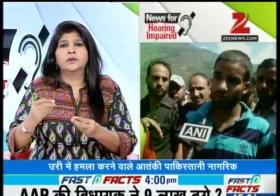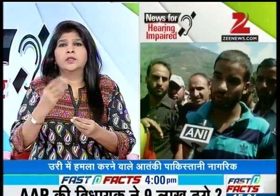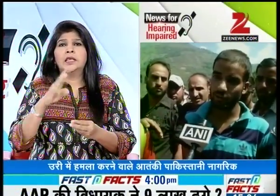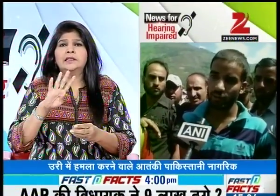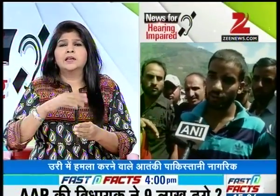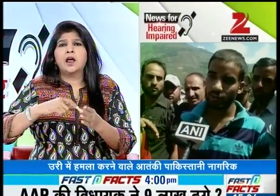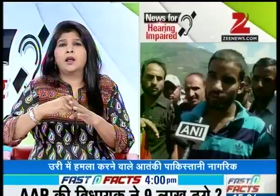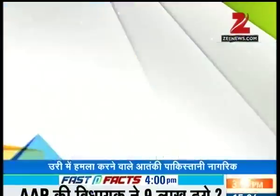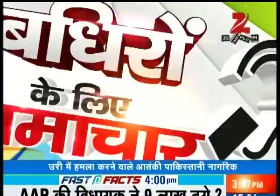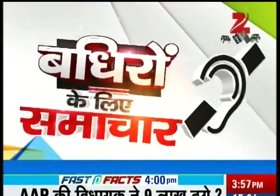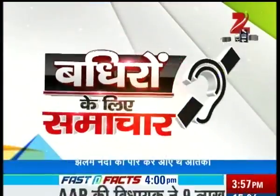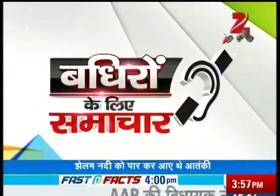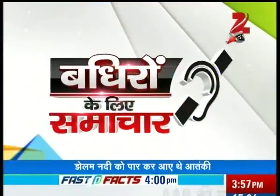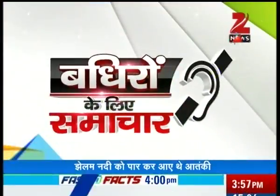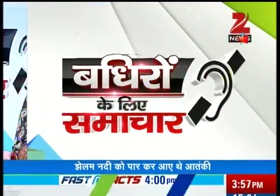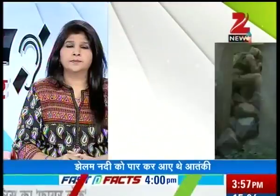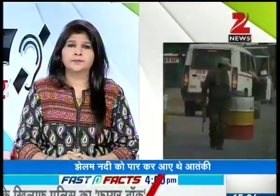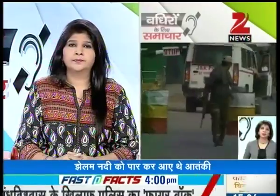3-4 किलोमीटर है।